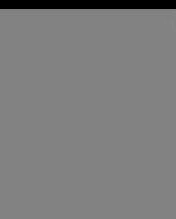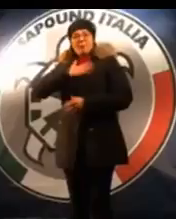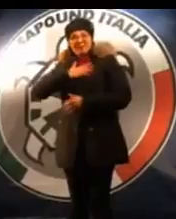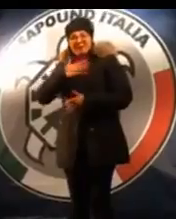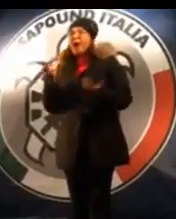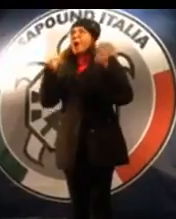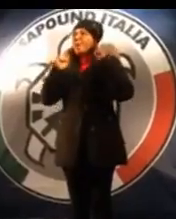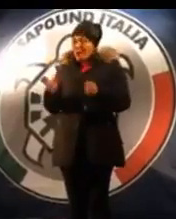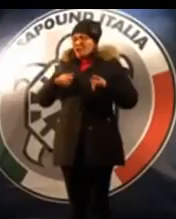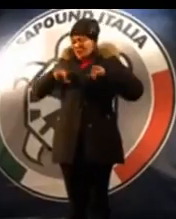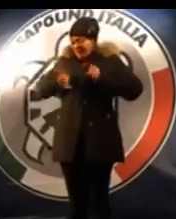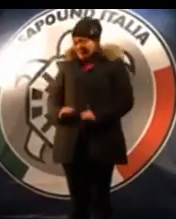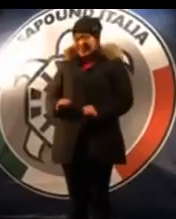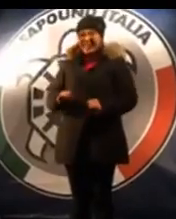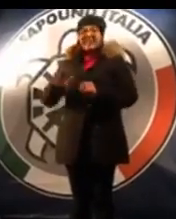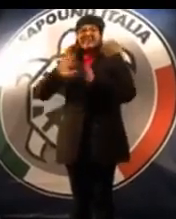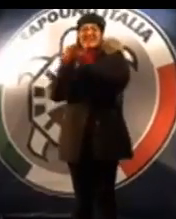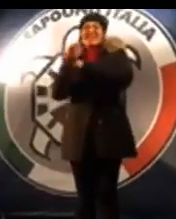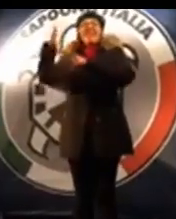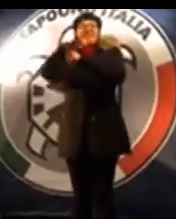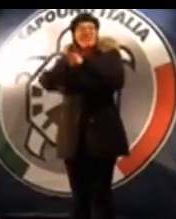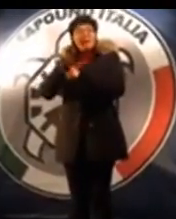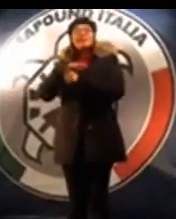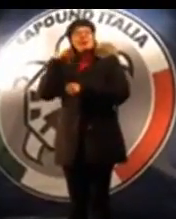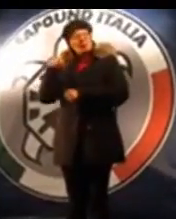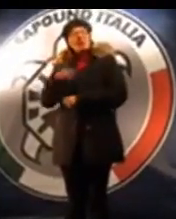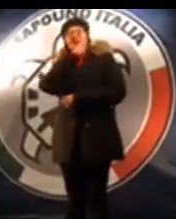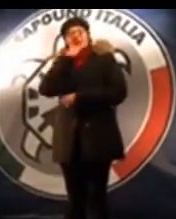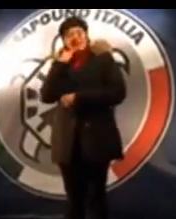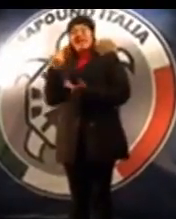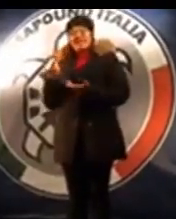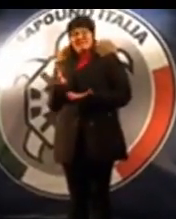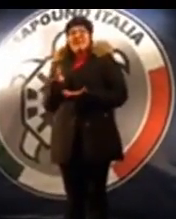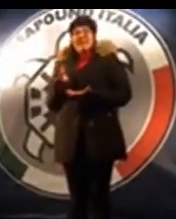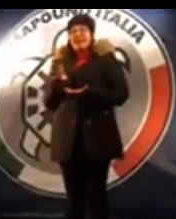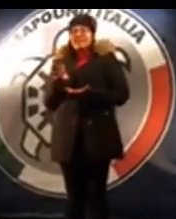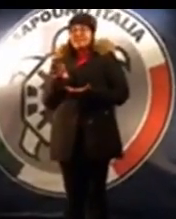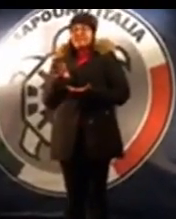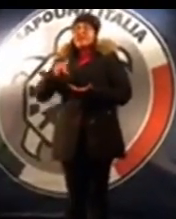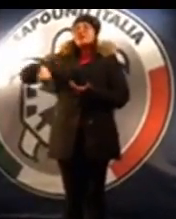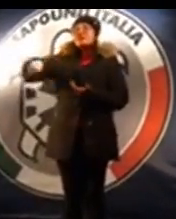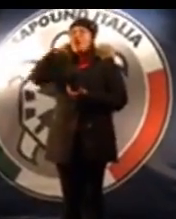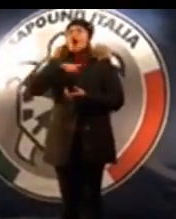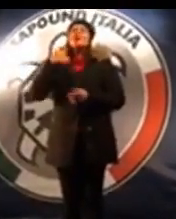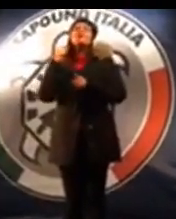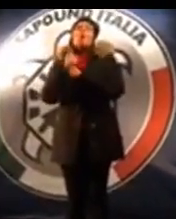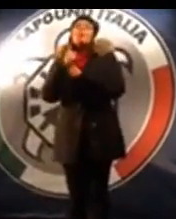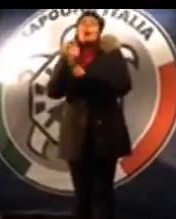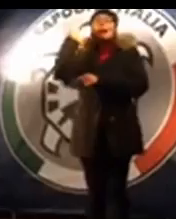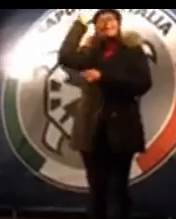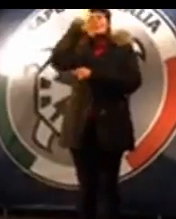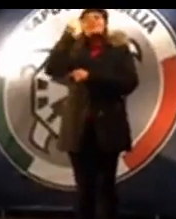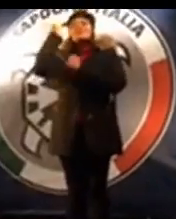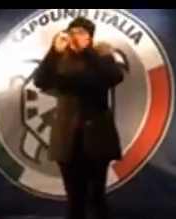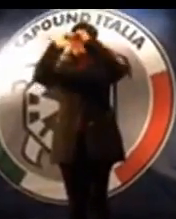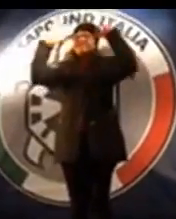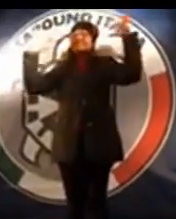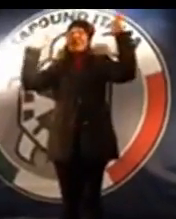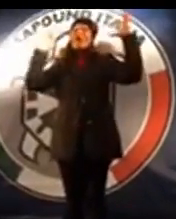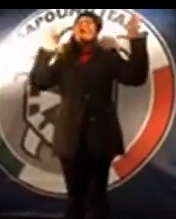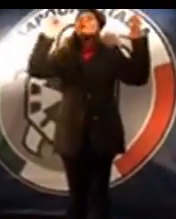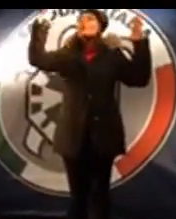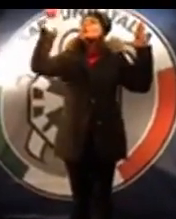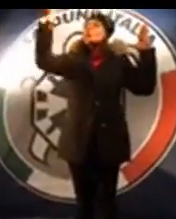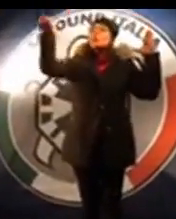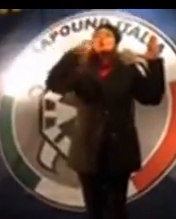fare dei bambini, perché questo serve a questa nazione, che questo popolo abbia la possibilità di immaginare un futuro e una prospettiva che